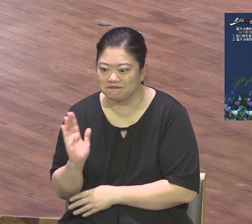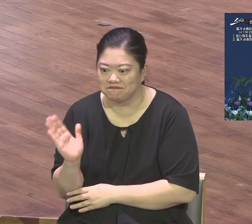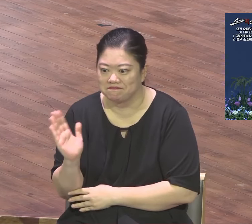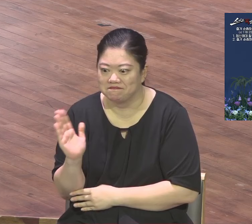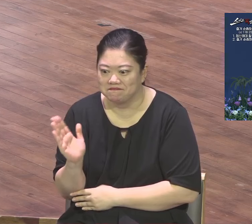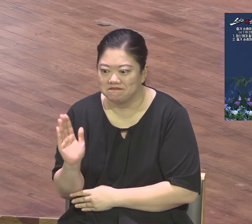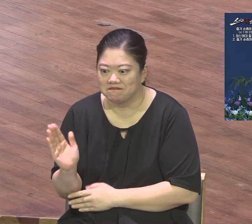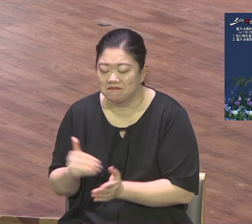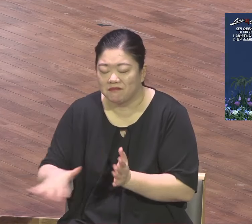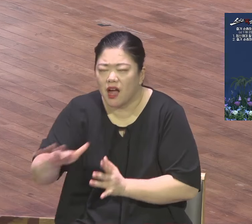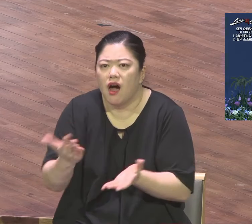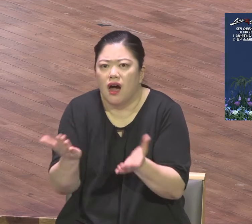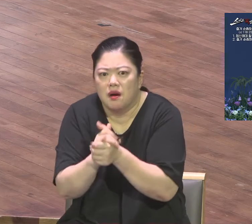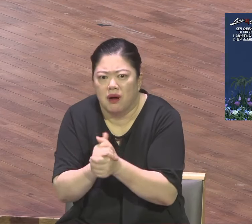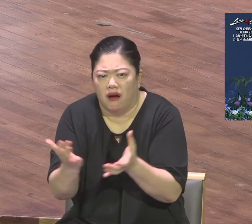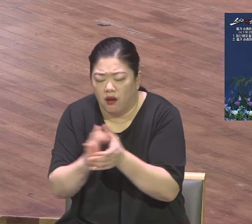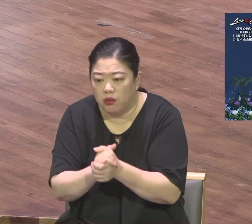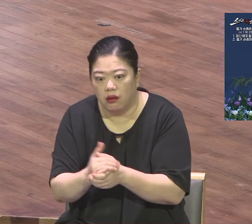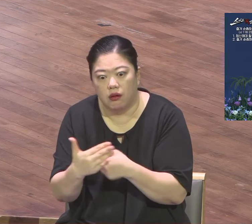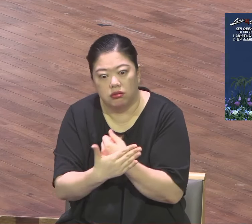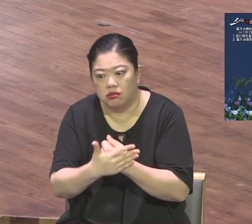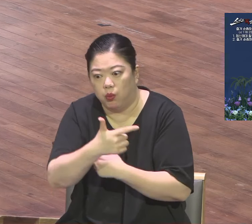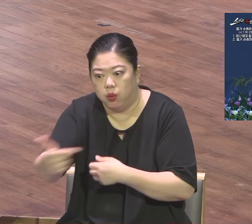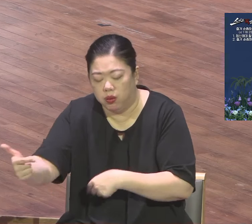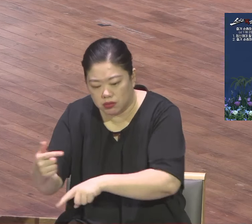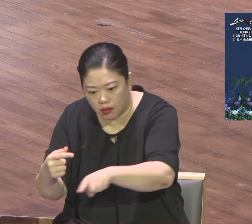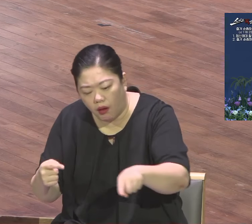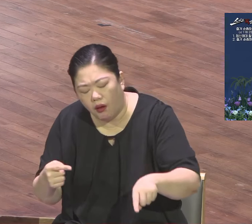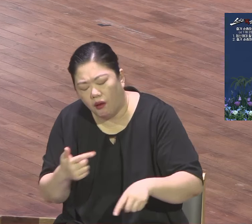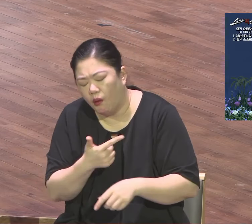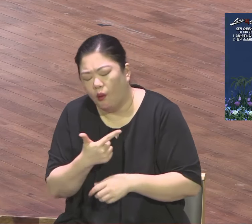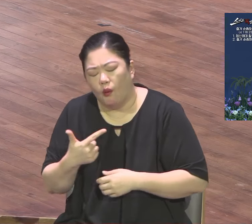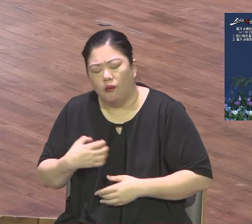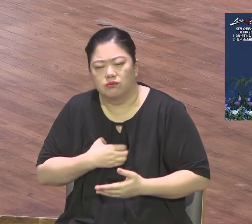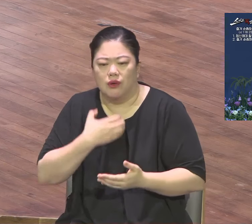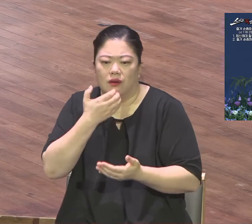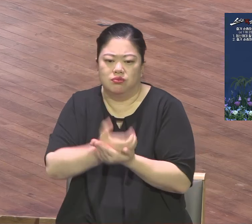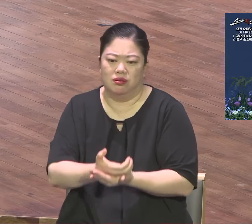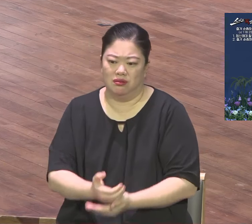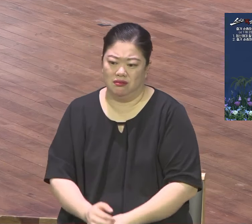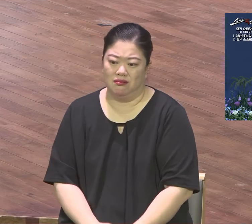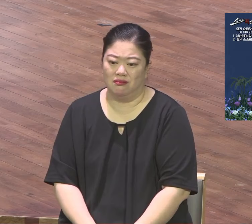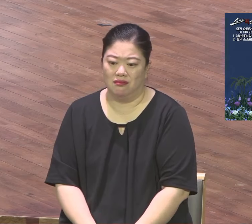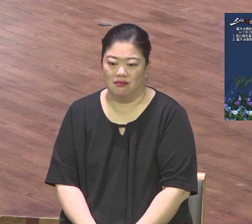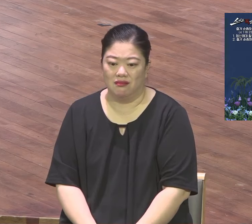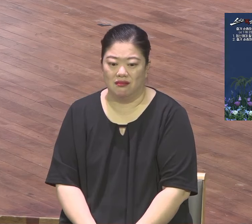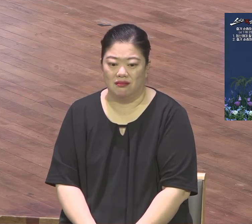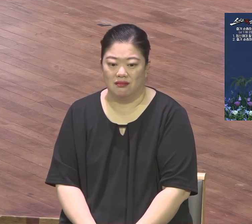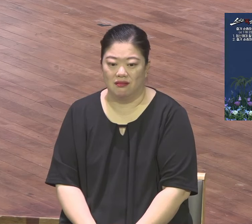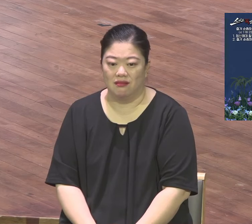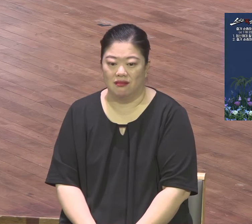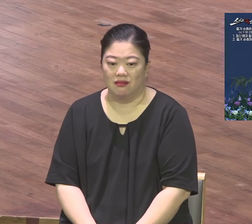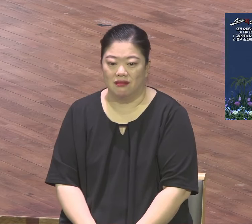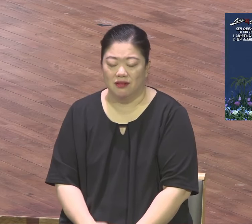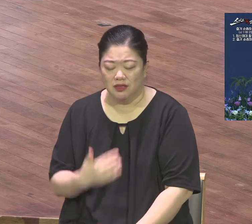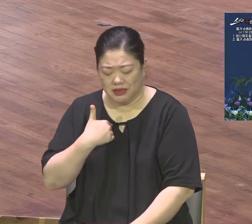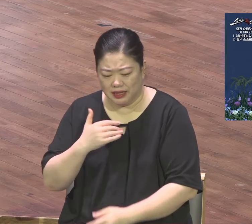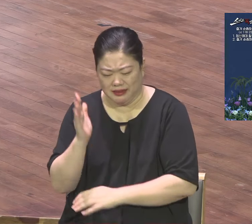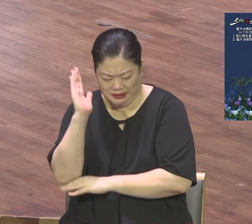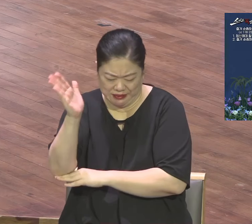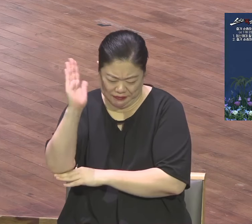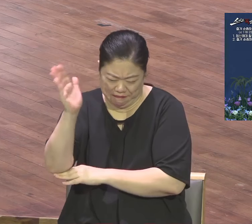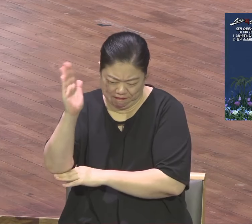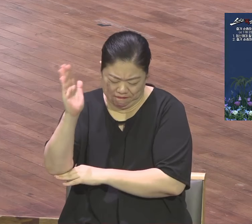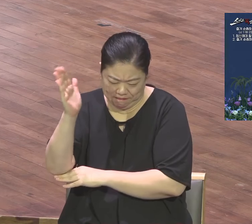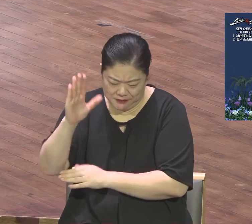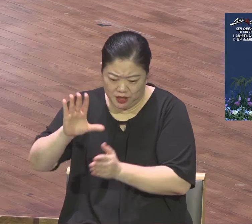237 치유 서밋으로 내가 너를 쓰겠다. 14절까지요. 구구절절이 뭐요?